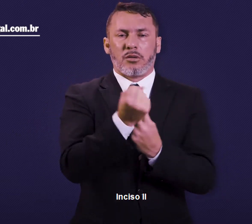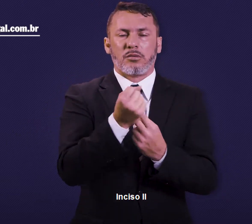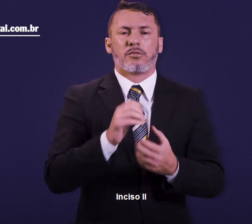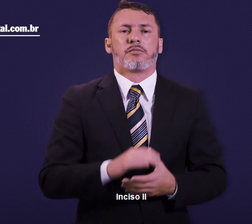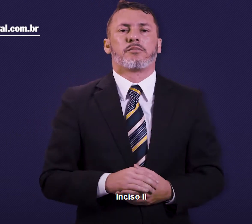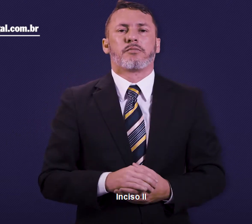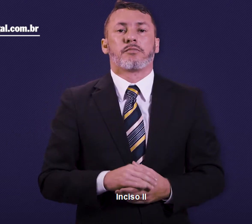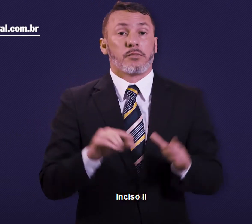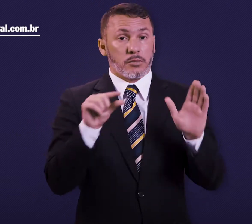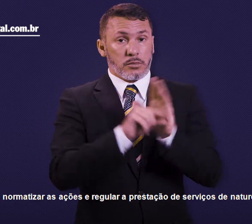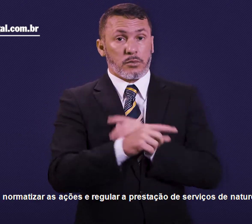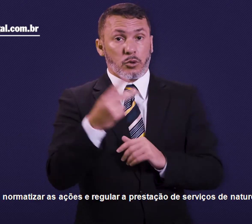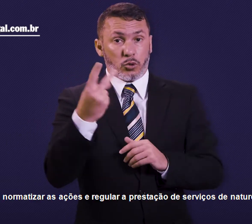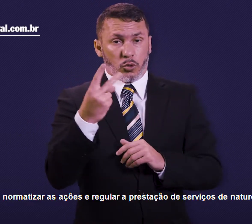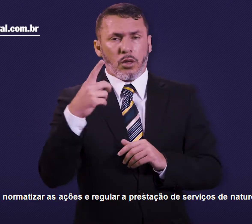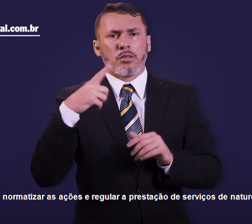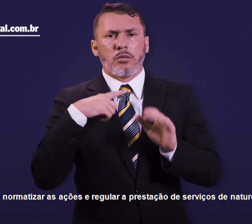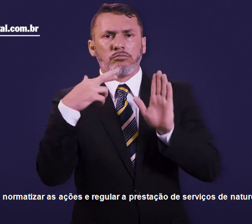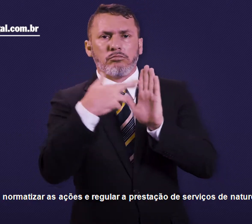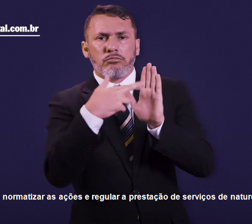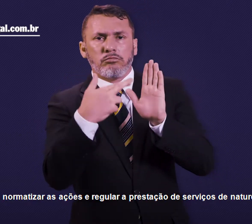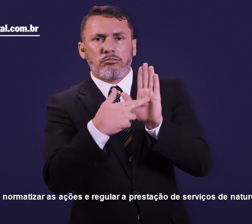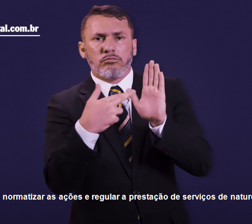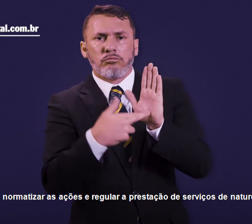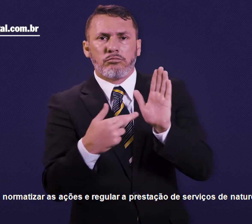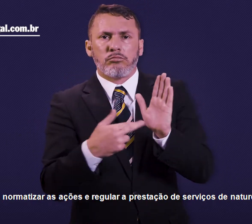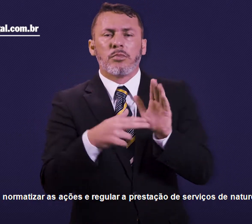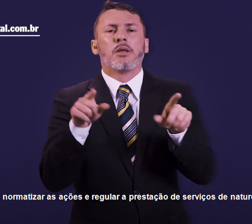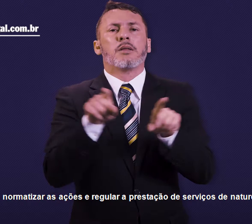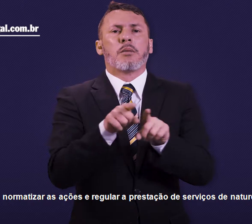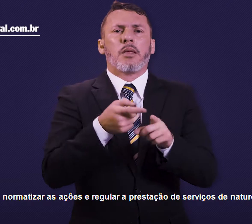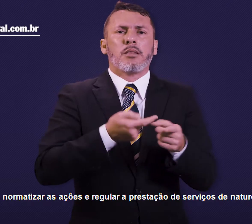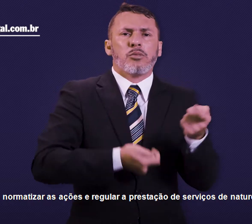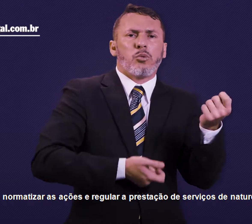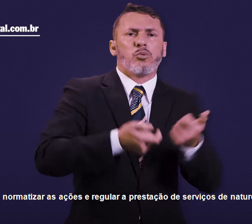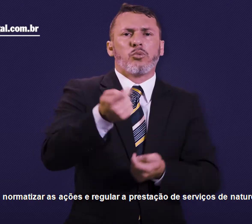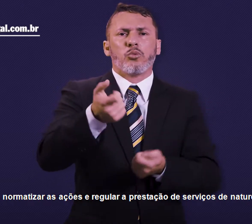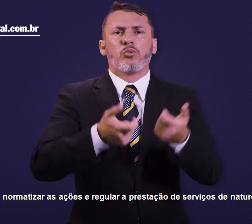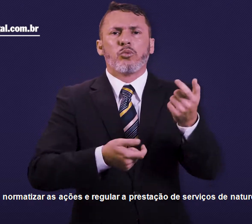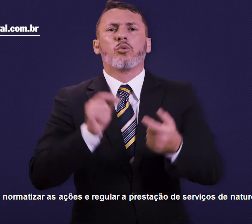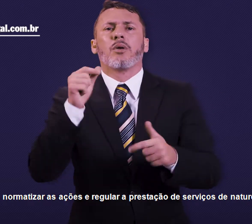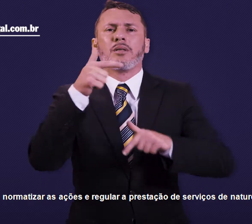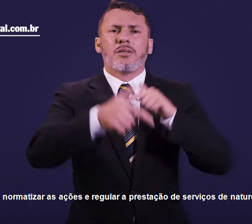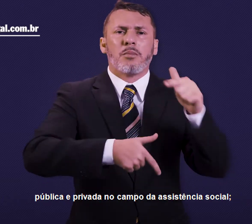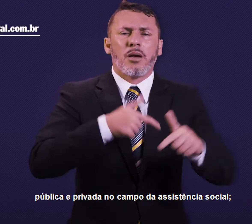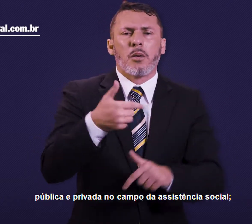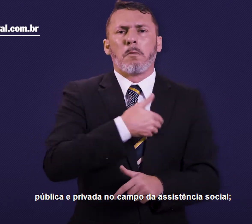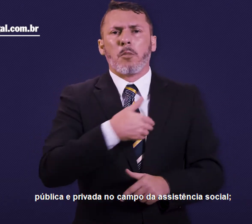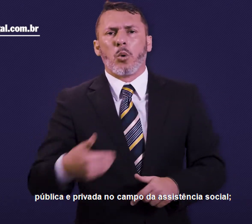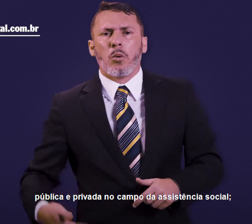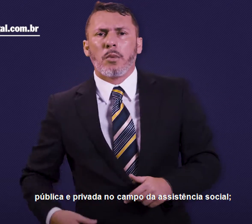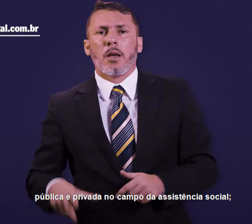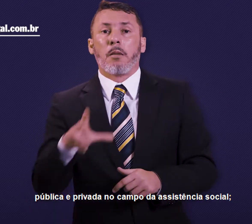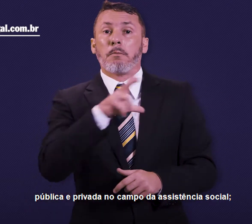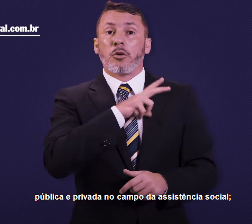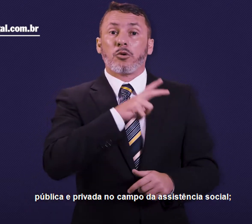Inciso 2. Normatizar as ações e regular a prestação de serviços de natureza pública e privada no campo